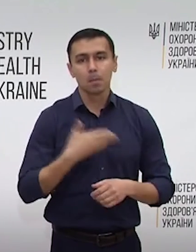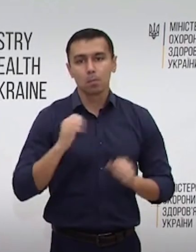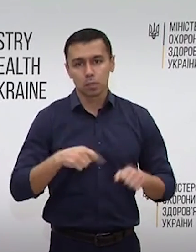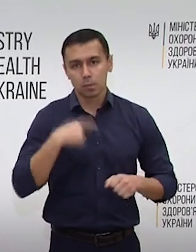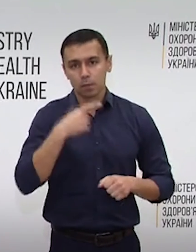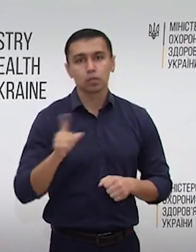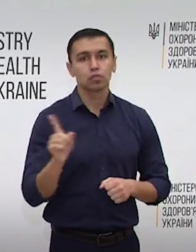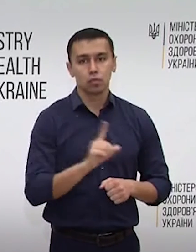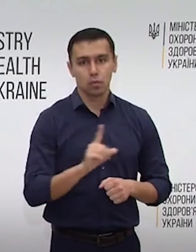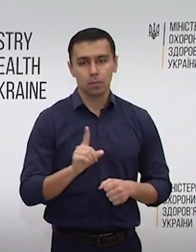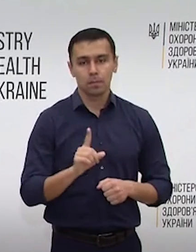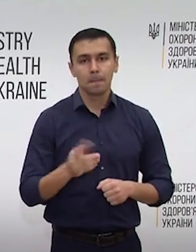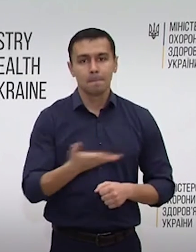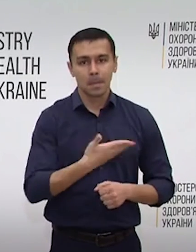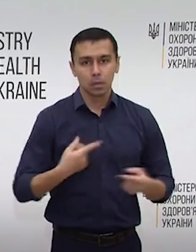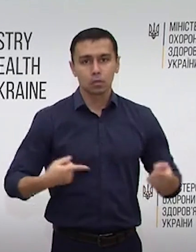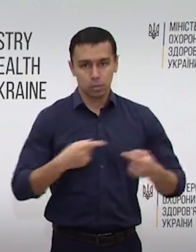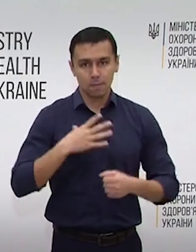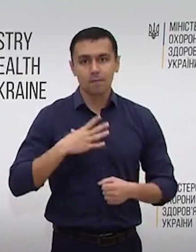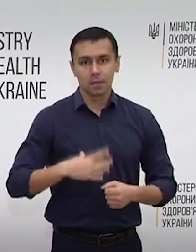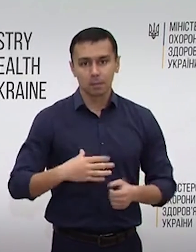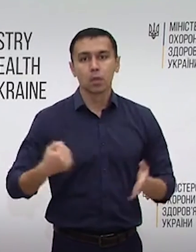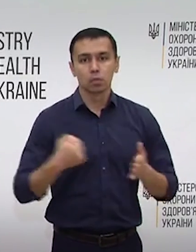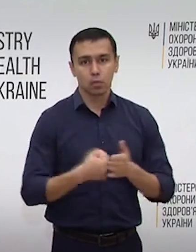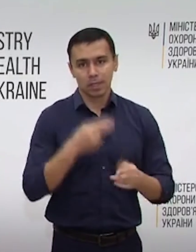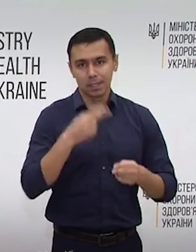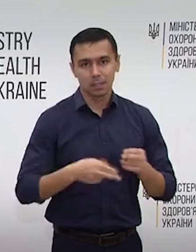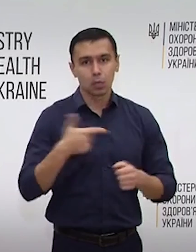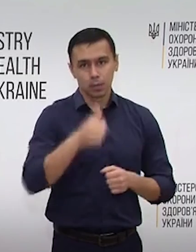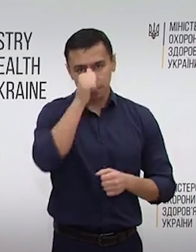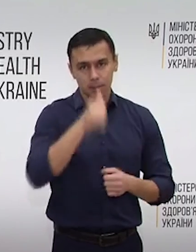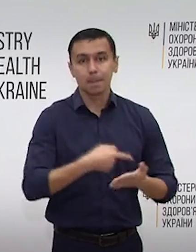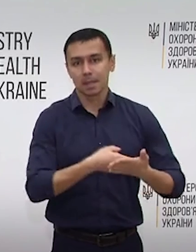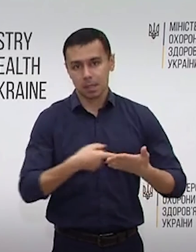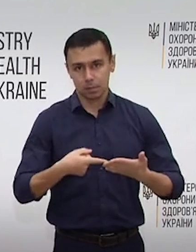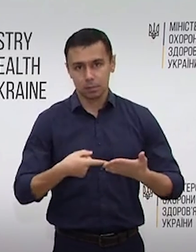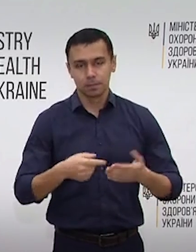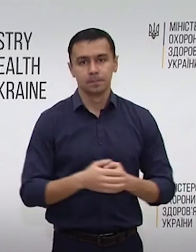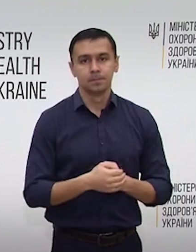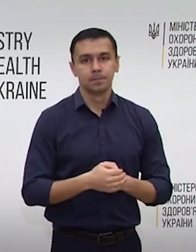говорити, що ми точно витримаємо до кінця грудня, підкреслюю.